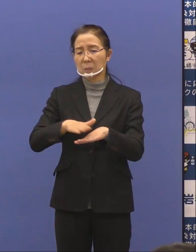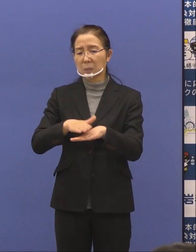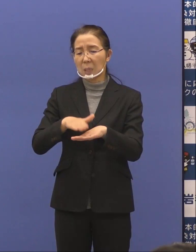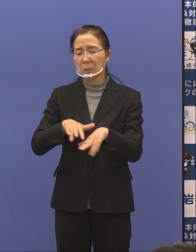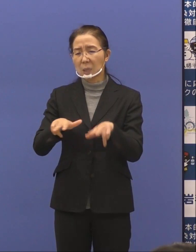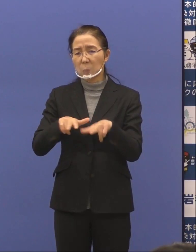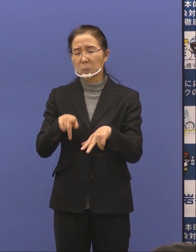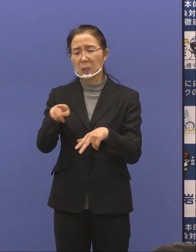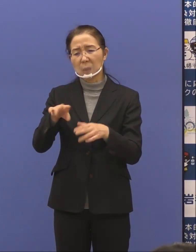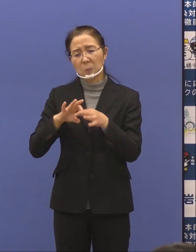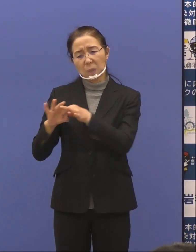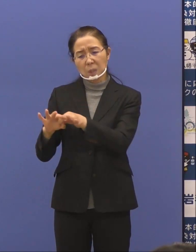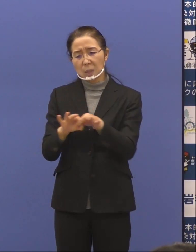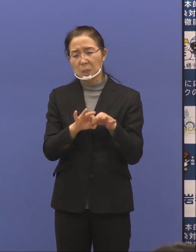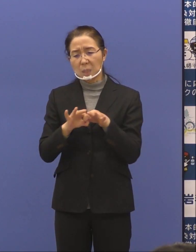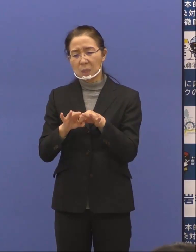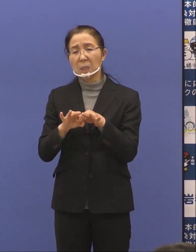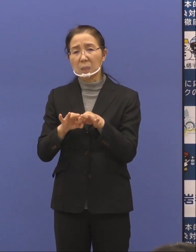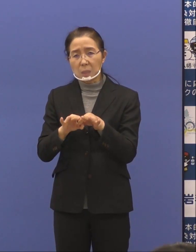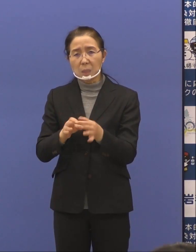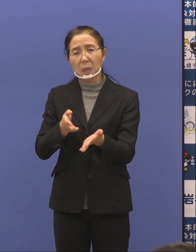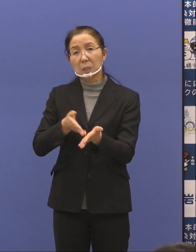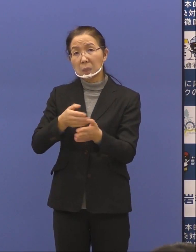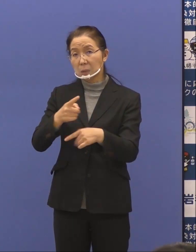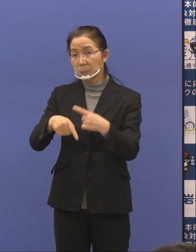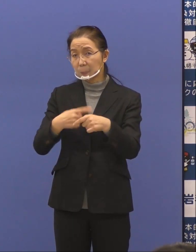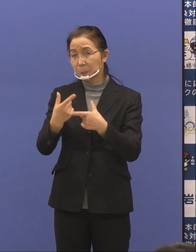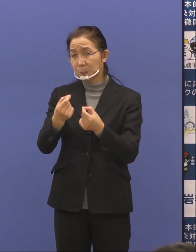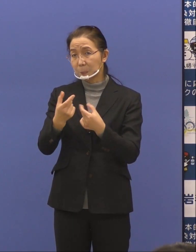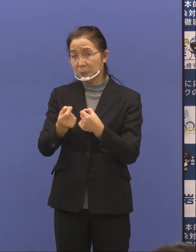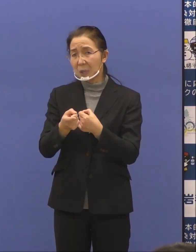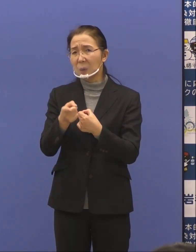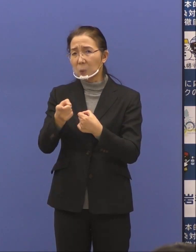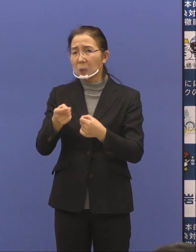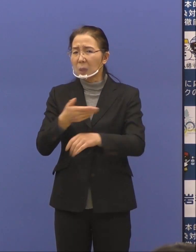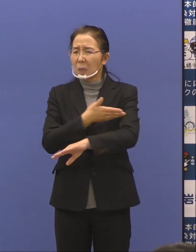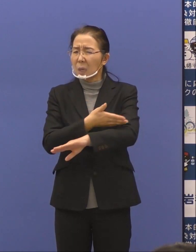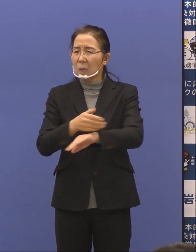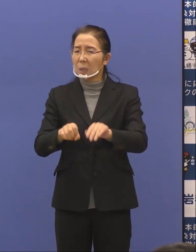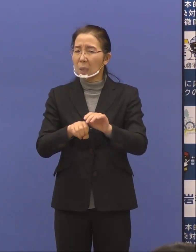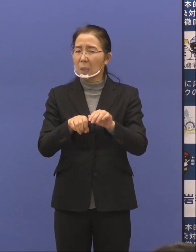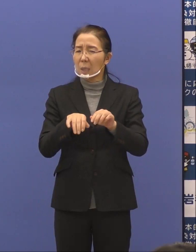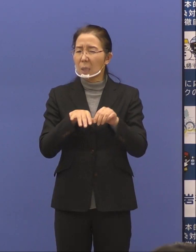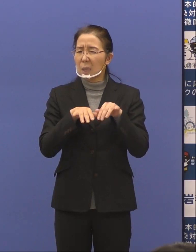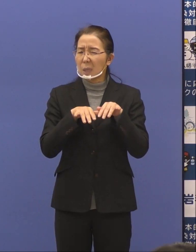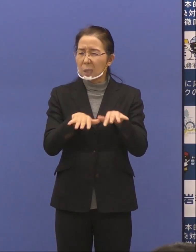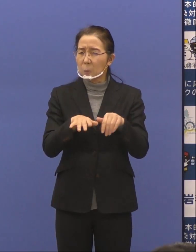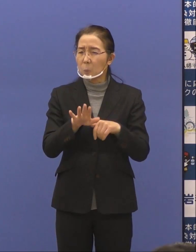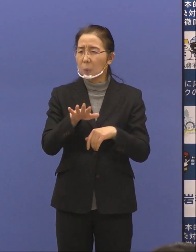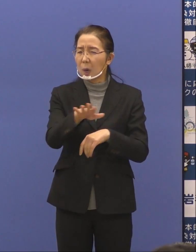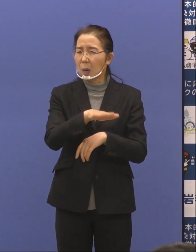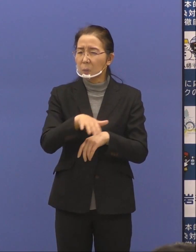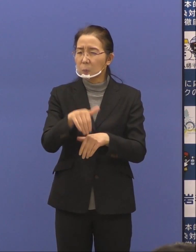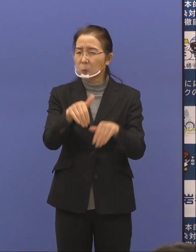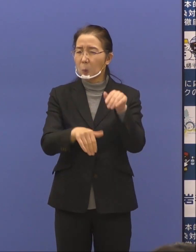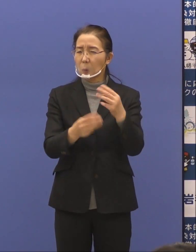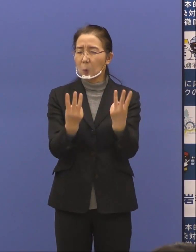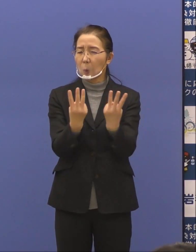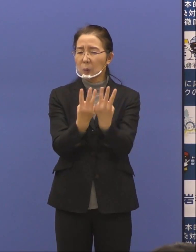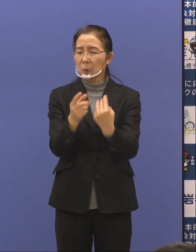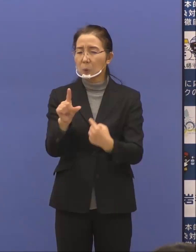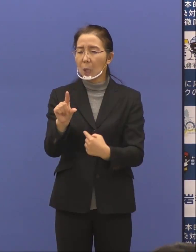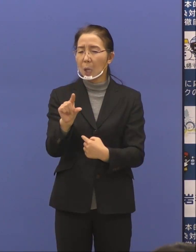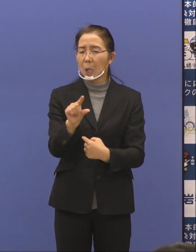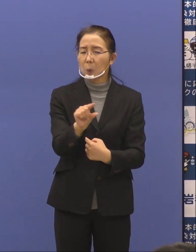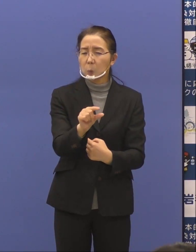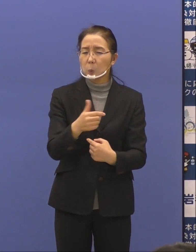が、の話もされてましたけど、こういったことが影響して少なからず影響して投票率の低さ